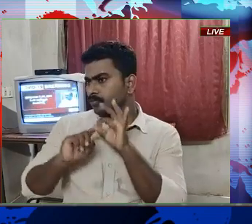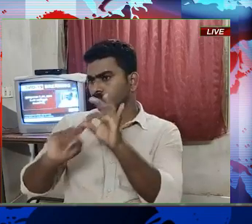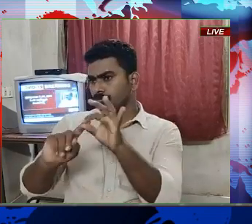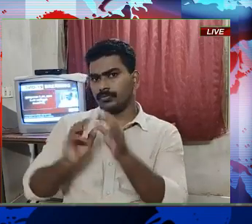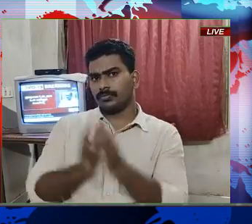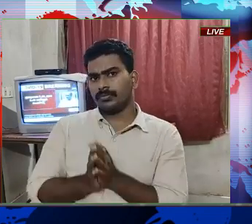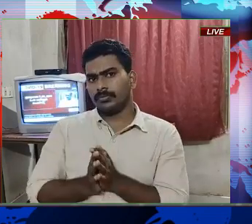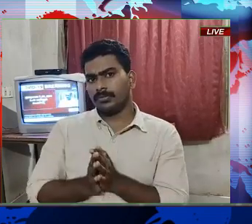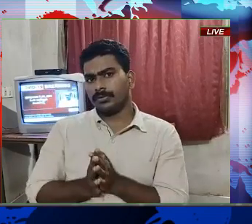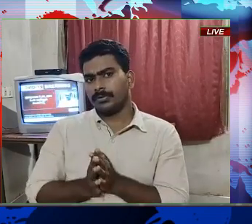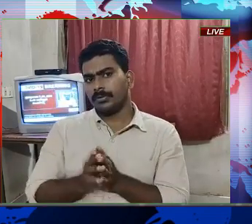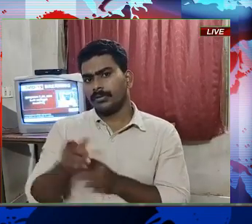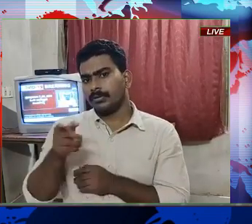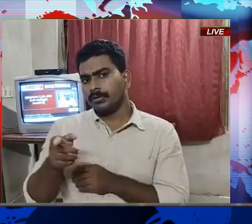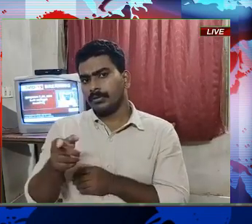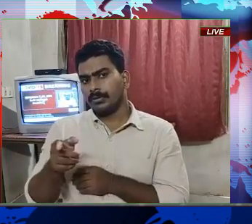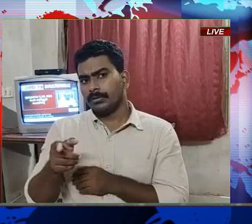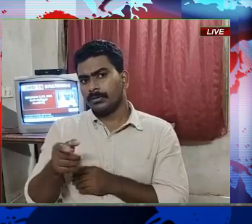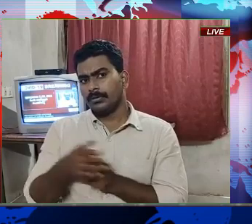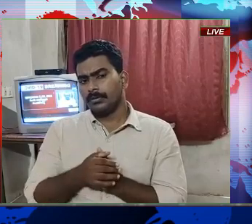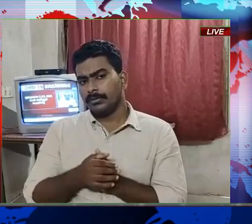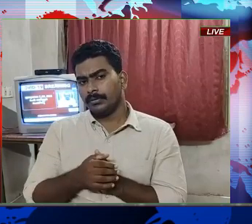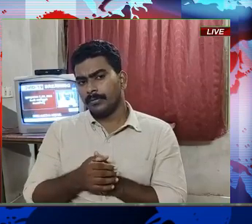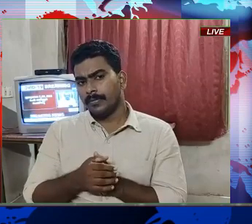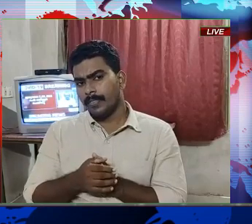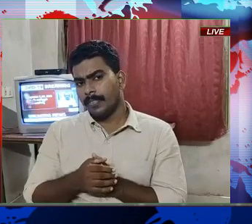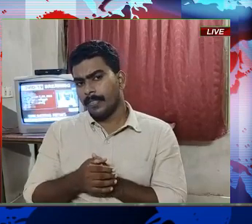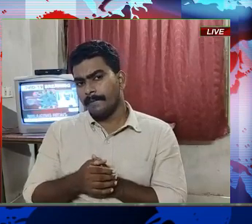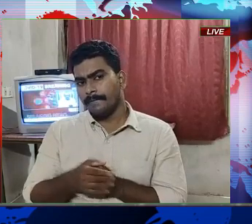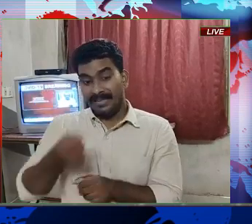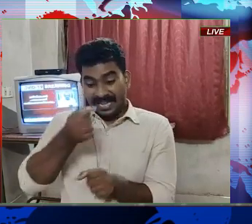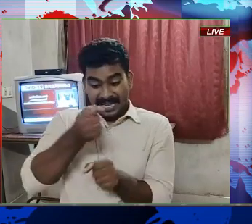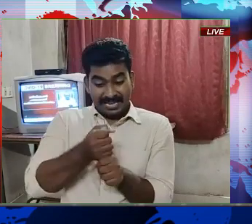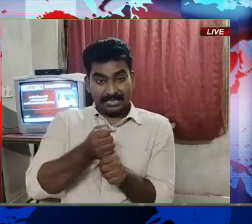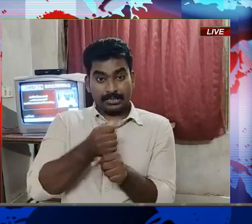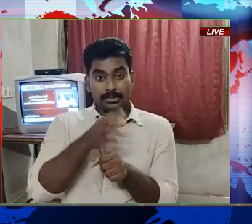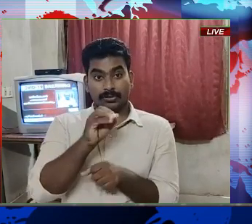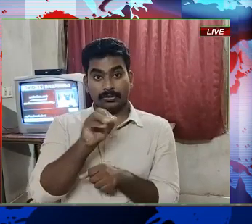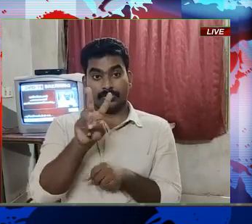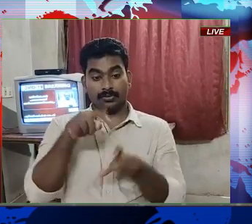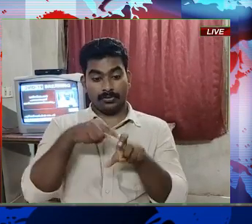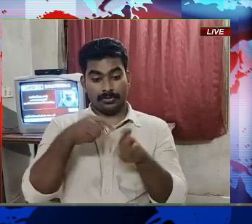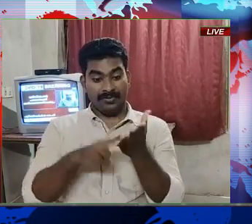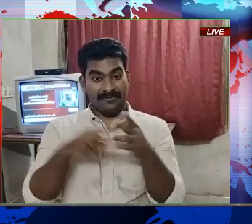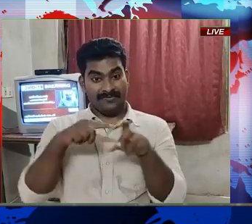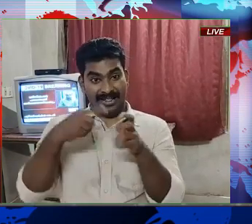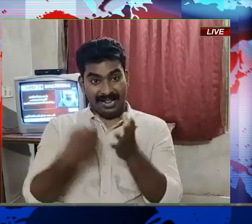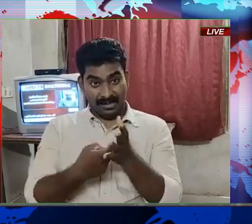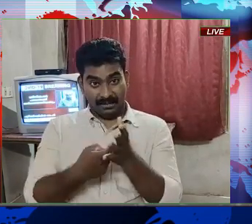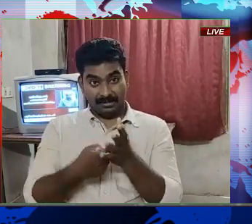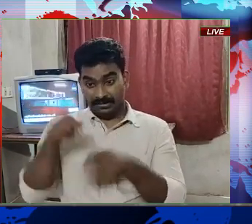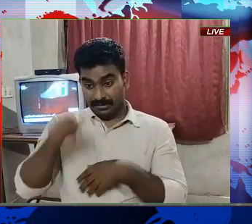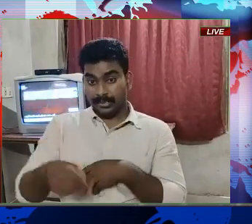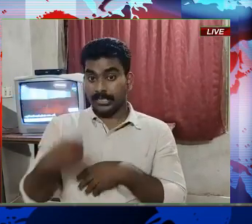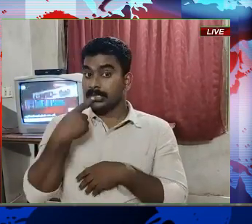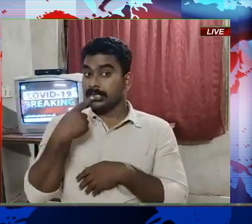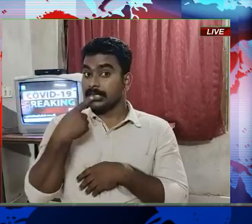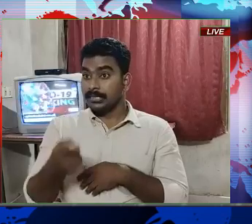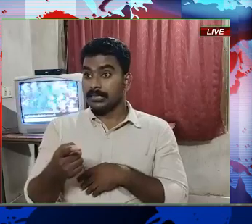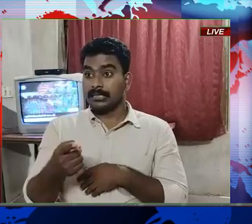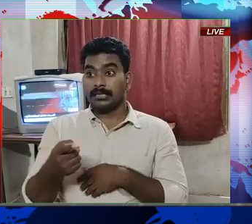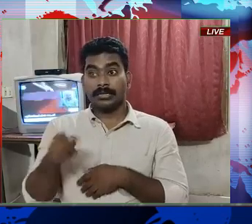നിന്ന് വന്നവരാണ് ഇത്രയും കൂടുതൽ. അപ്പോൾ നേരത്തെ CM ഒരു ഇടപെടൽ നടത്തിയെന്ന് അവിടുന്ന് കേട്ടായിരുന്നു. അതായത് അവിടെ ഈ കൂട്ടത്തോടെ താമസിക്കുന്നവരുടെയൊക്കെ മറ്റും, അപ്പോൾ